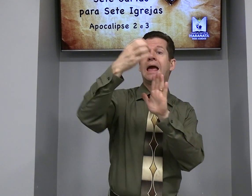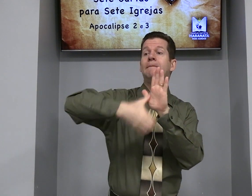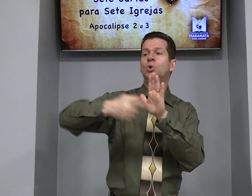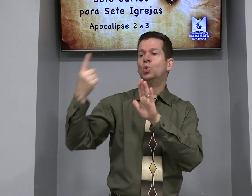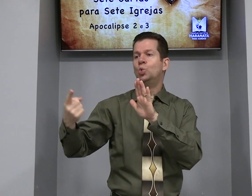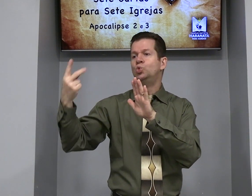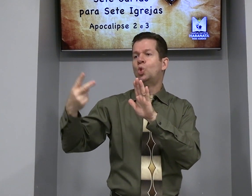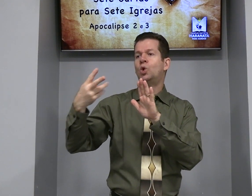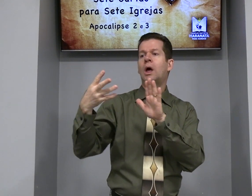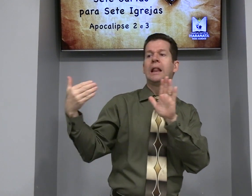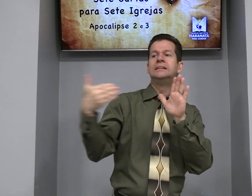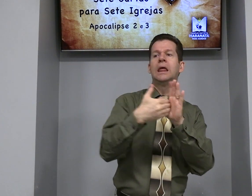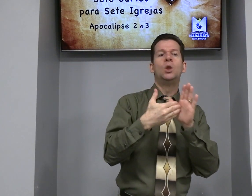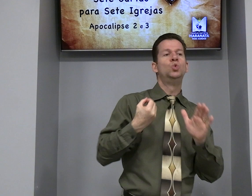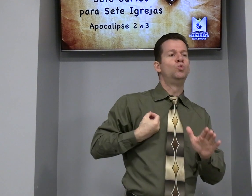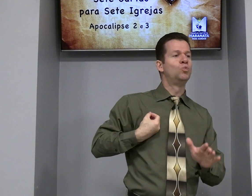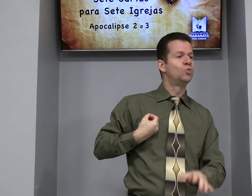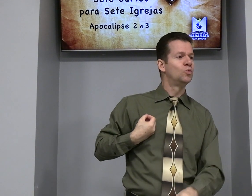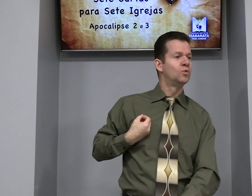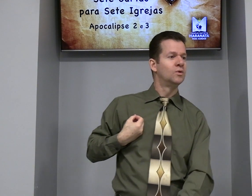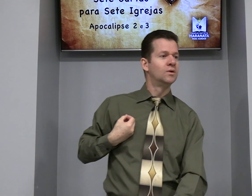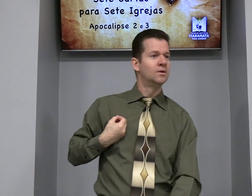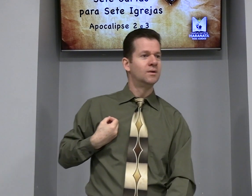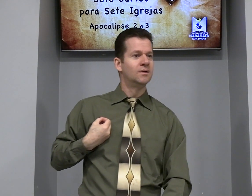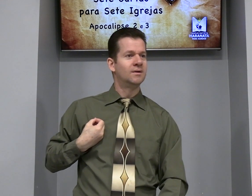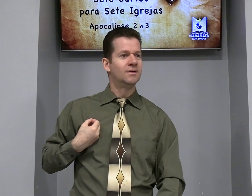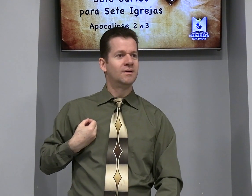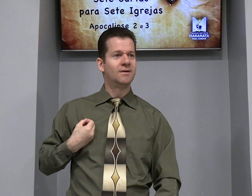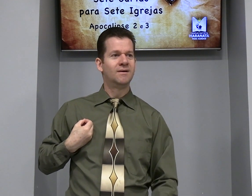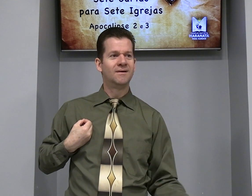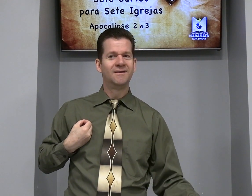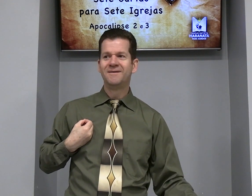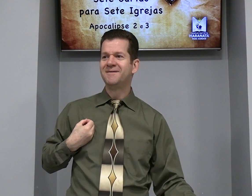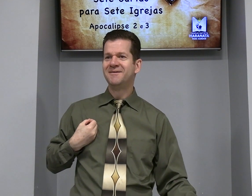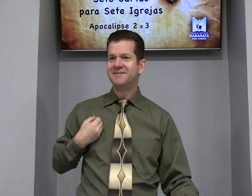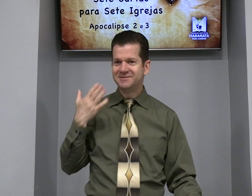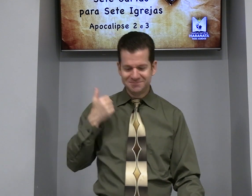livro. Tem capítulo 1, 2, 3, até que número?